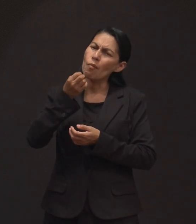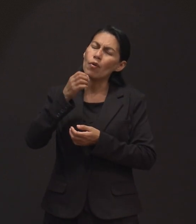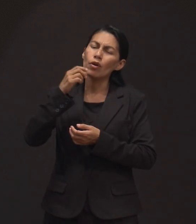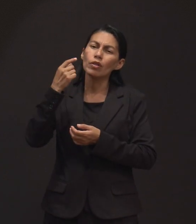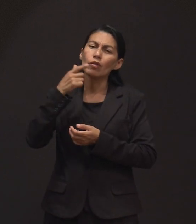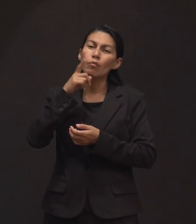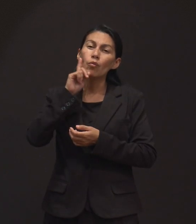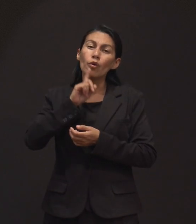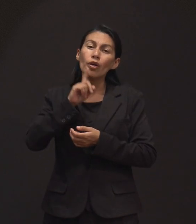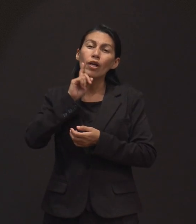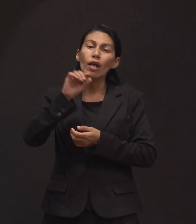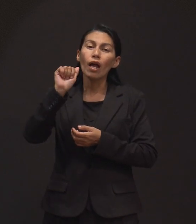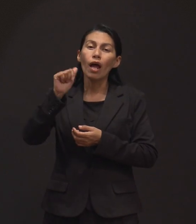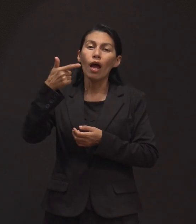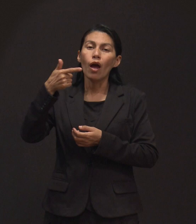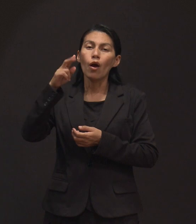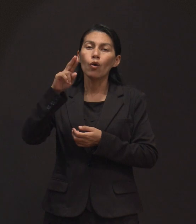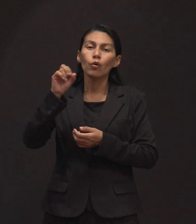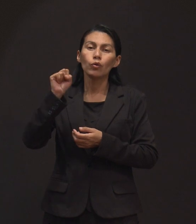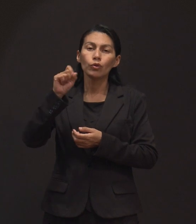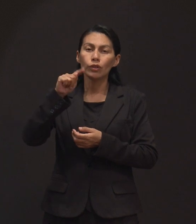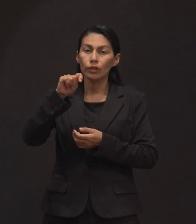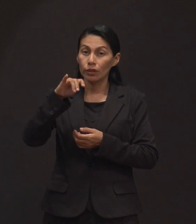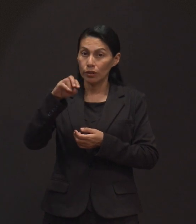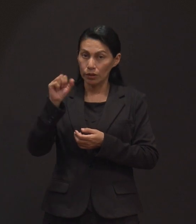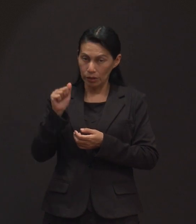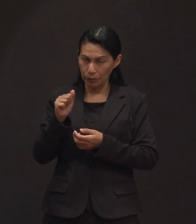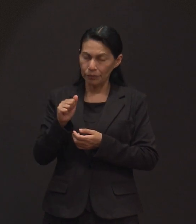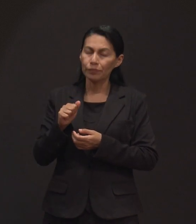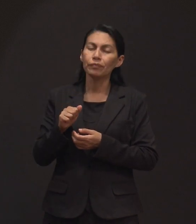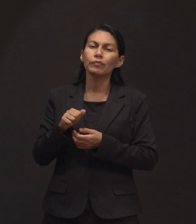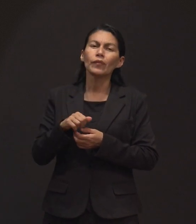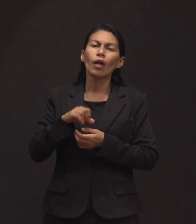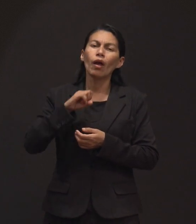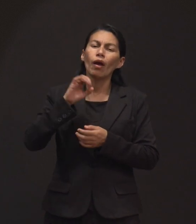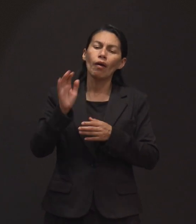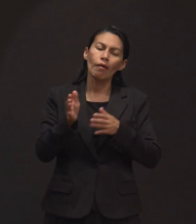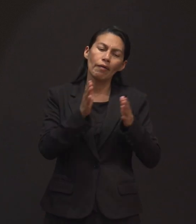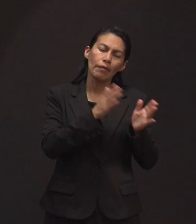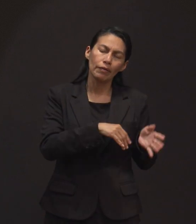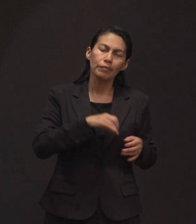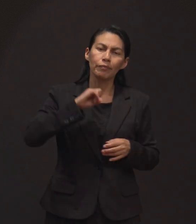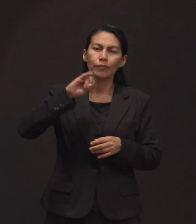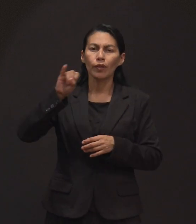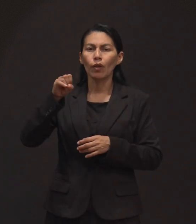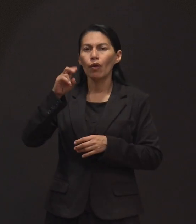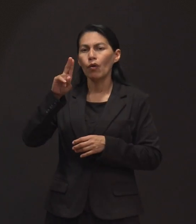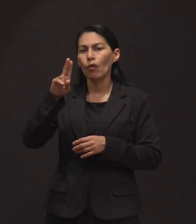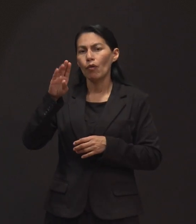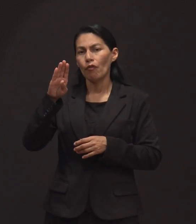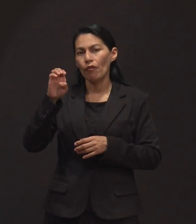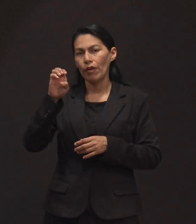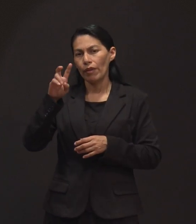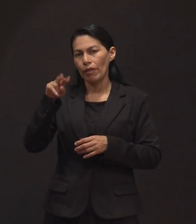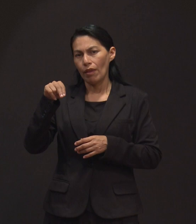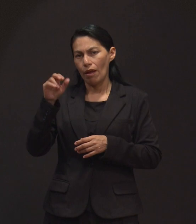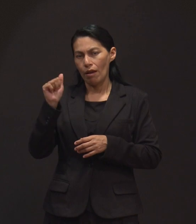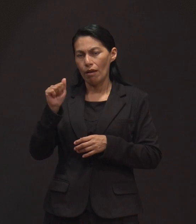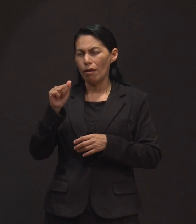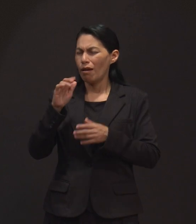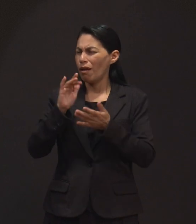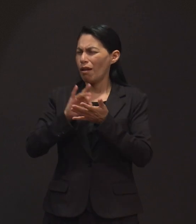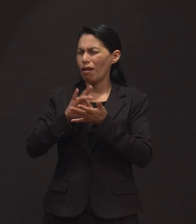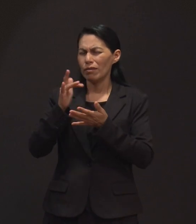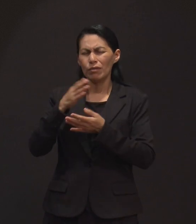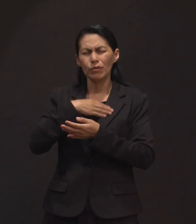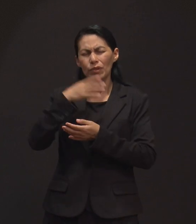los bendiga. Amén. Juvenal Toledo, buenas noches a todos. Le doy gracias